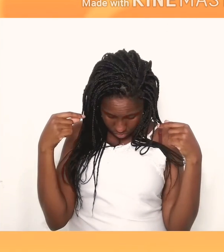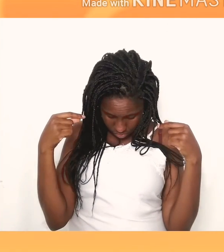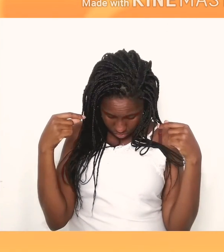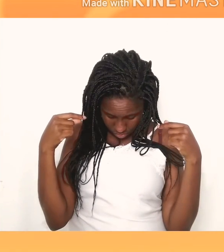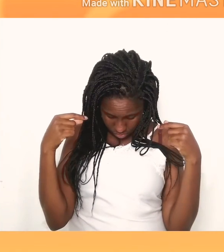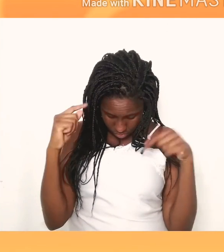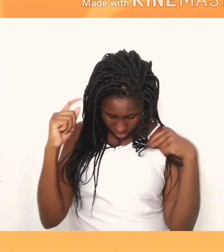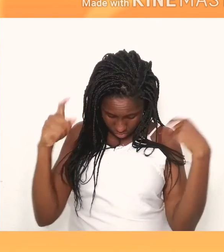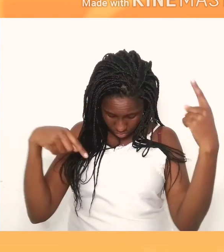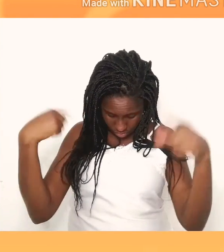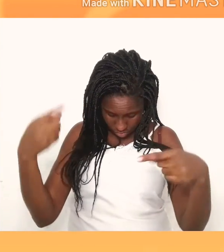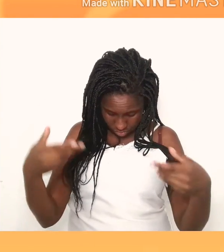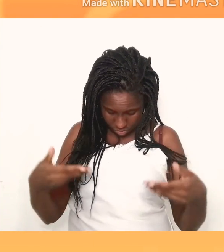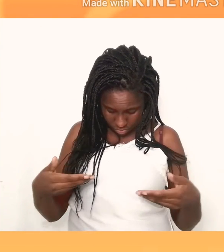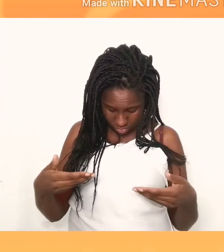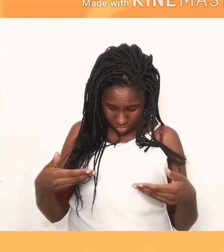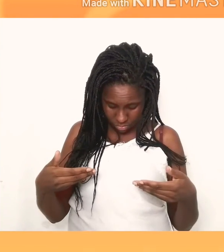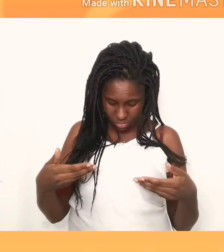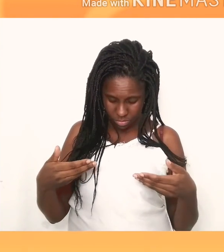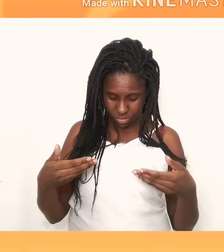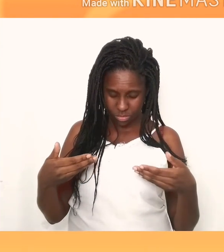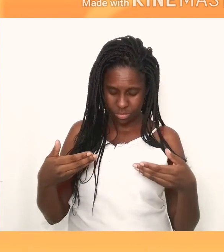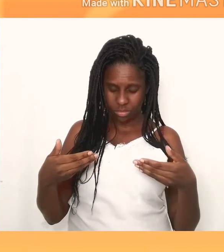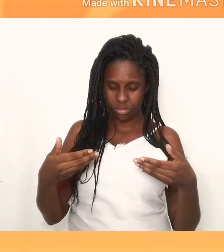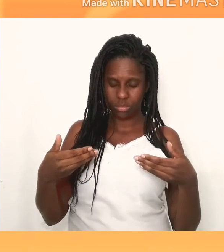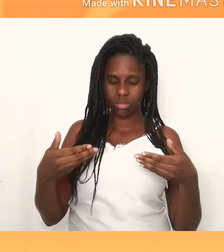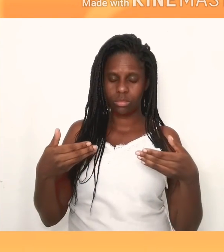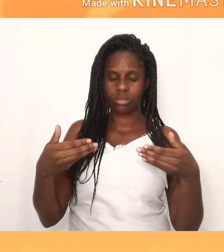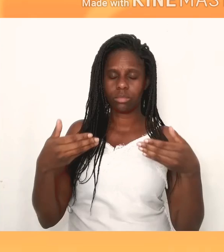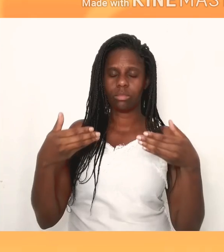né? Bem como você vai só